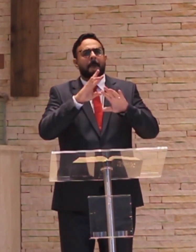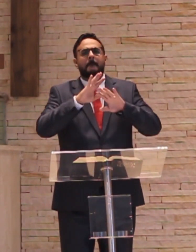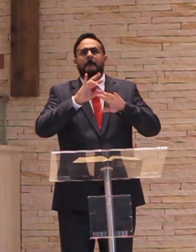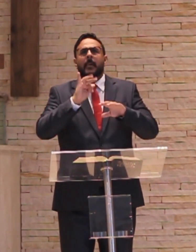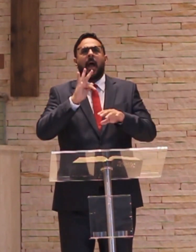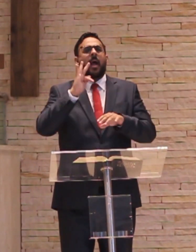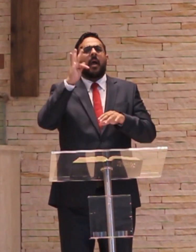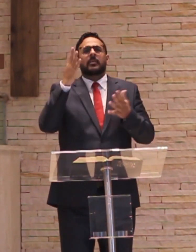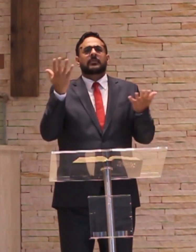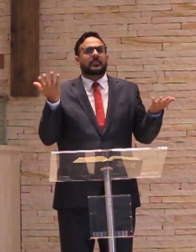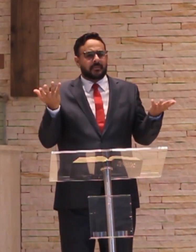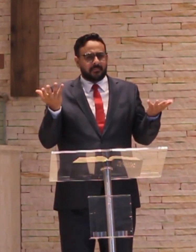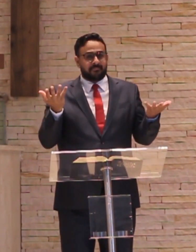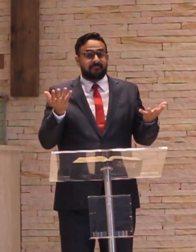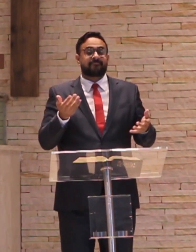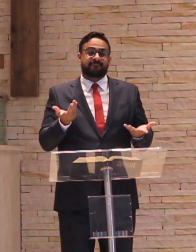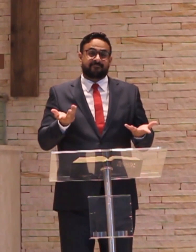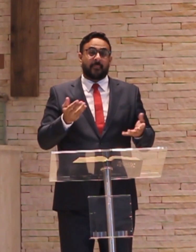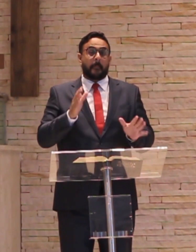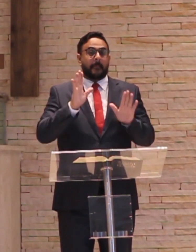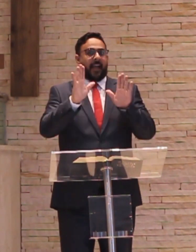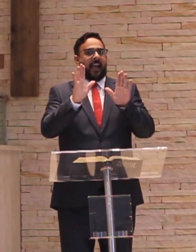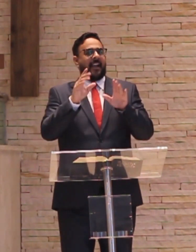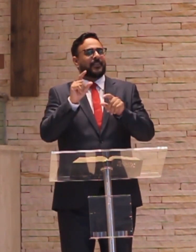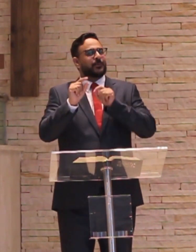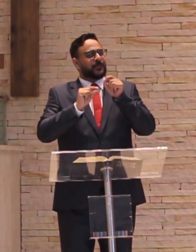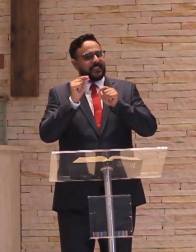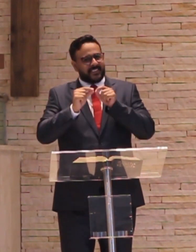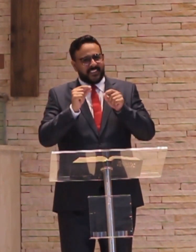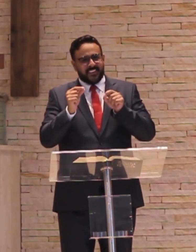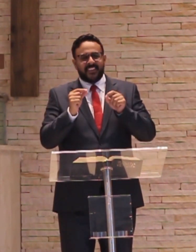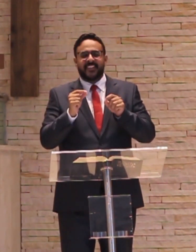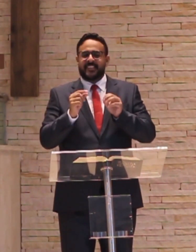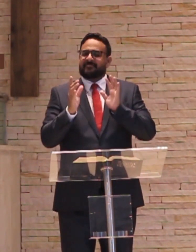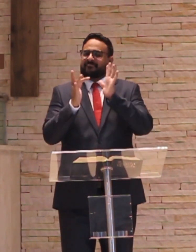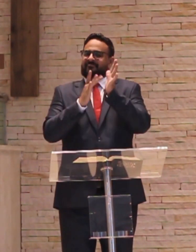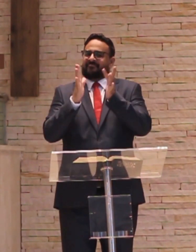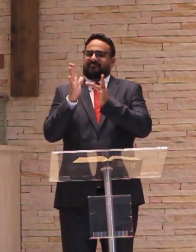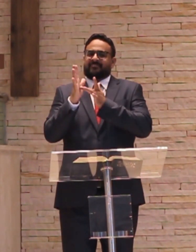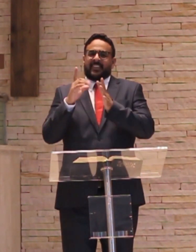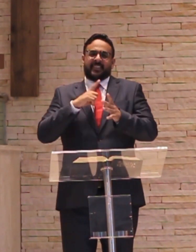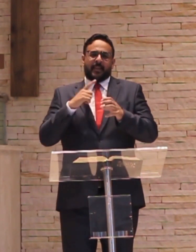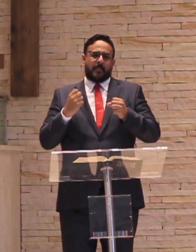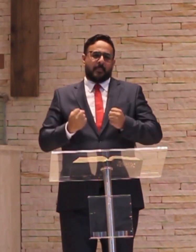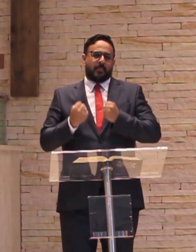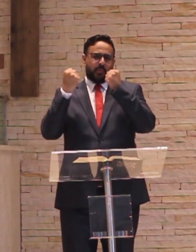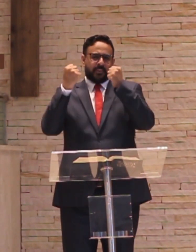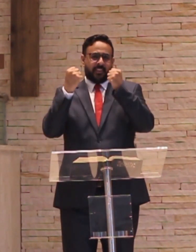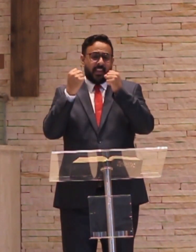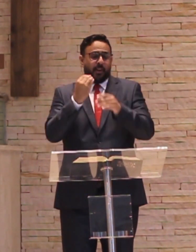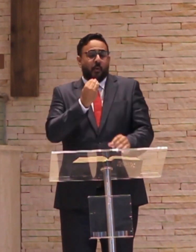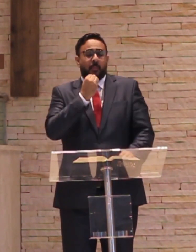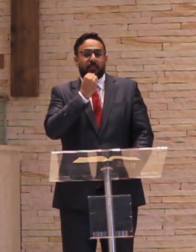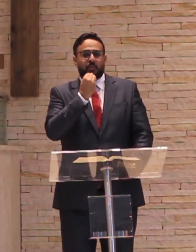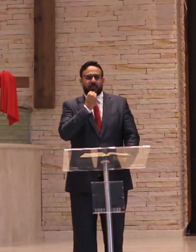consegue mais encontrar essa pessoa e você sabe que você nunca mais vai vê-la. Mas eu queria te dizer nessa noite de que Jesus,